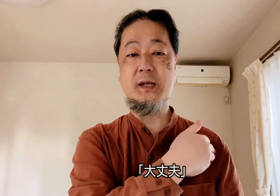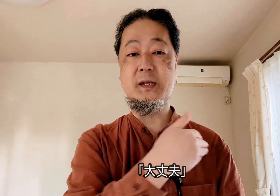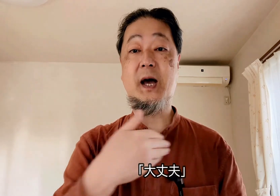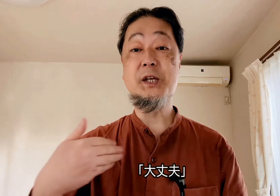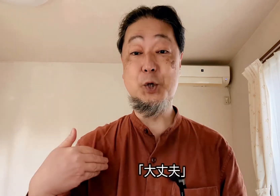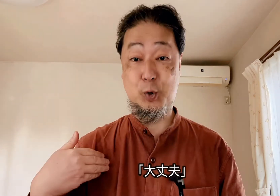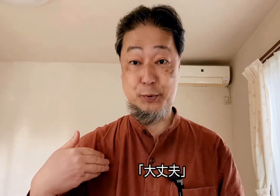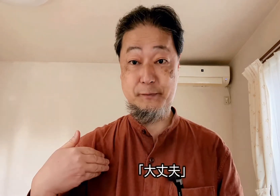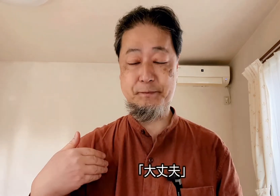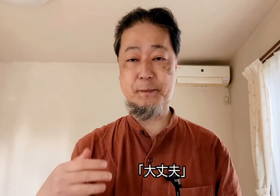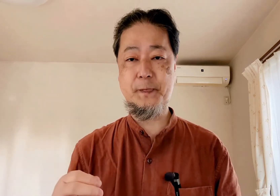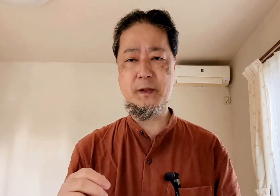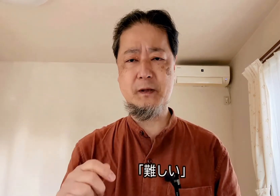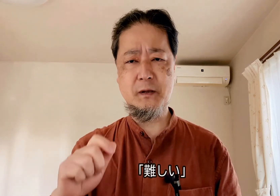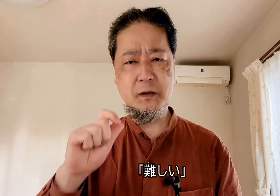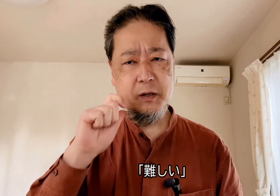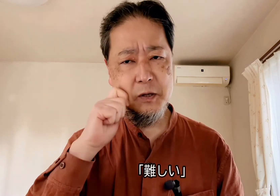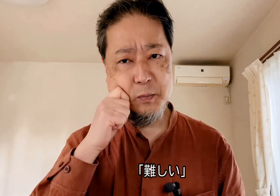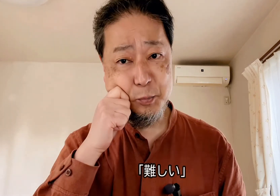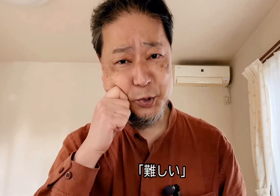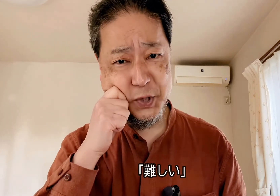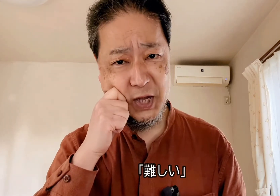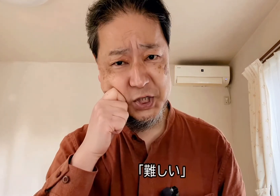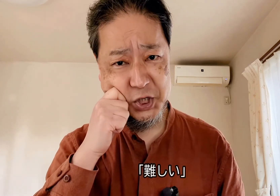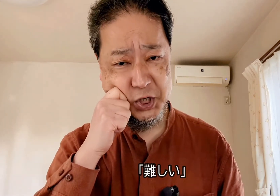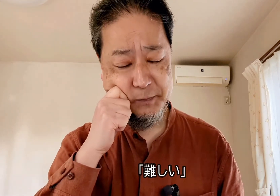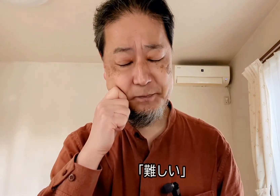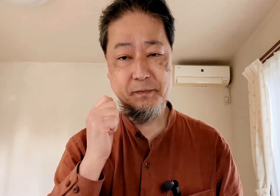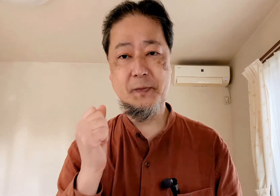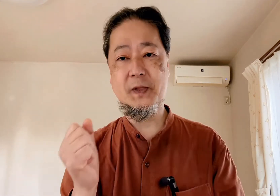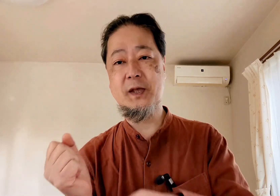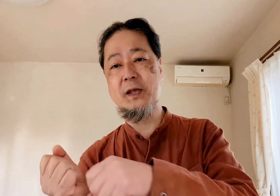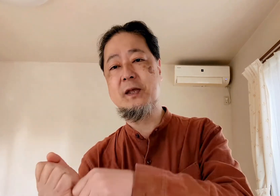大丈夫。難